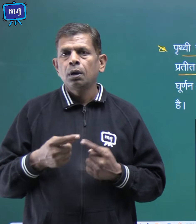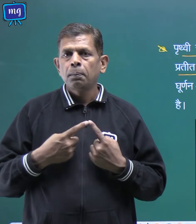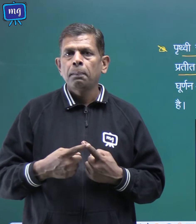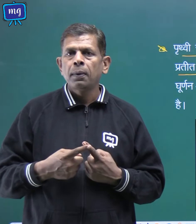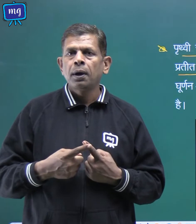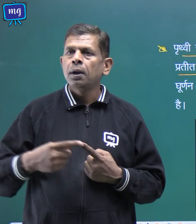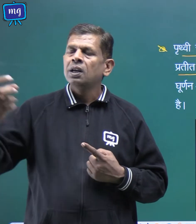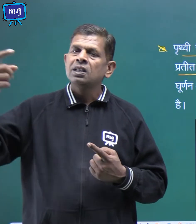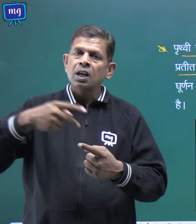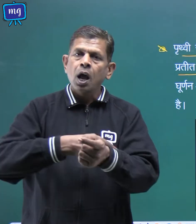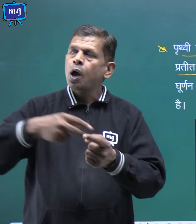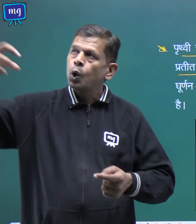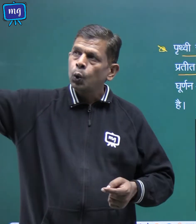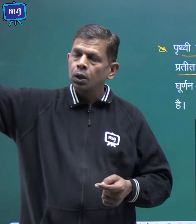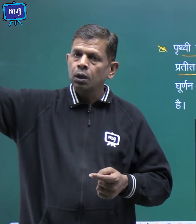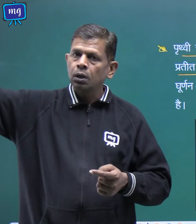लेकिन ध्रुव तारा